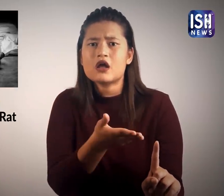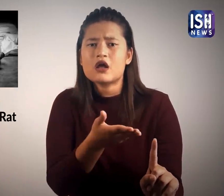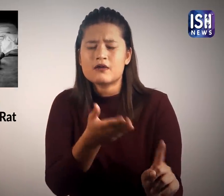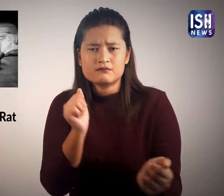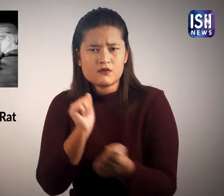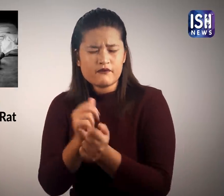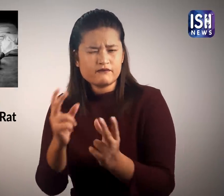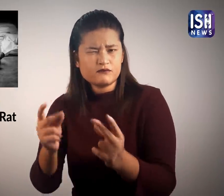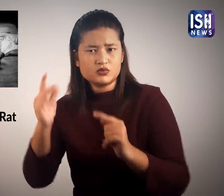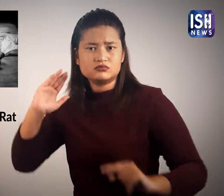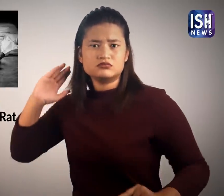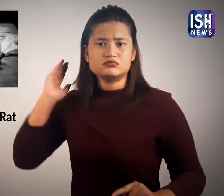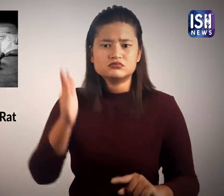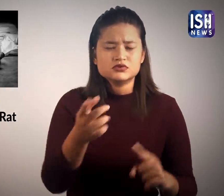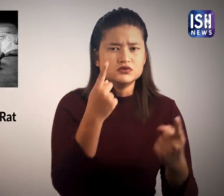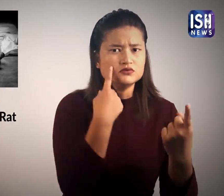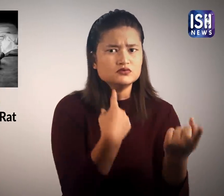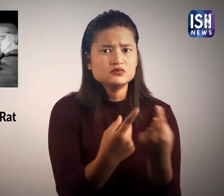इसके बाद पुलिस जाच करने पहुची